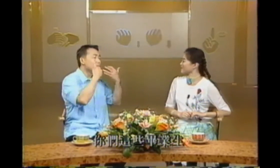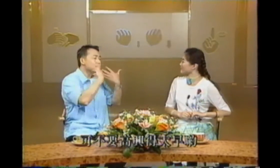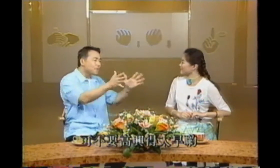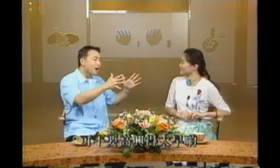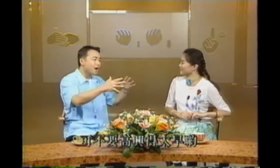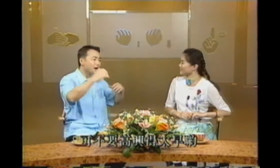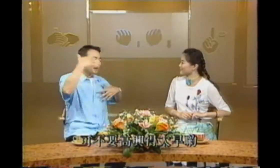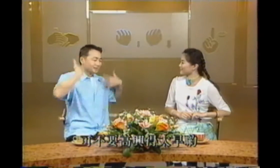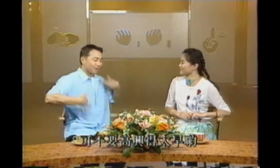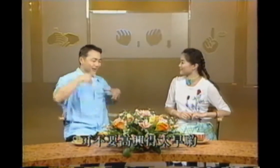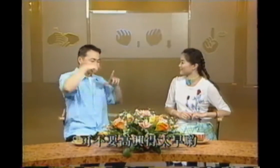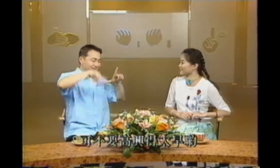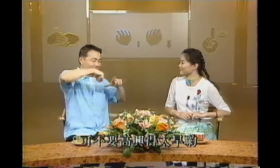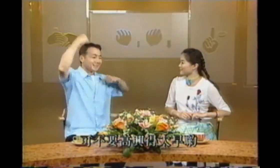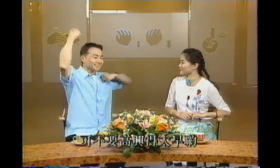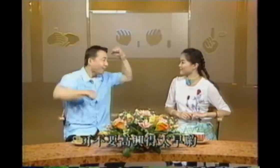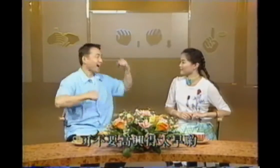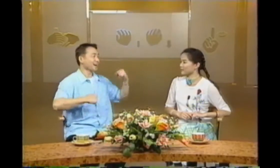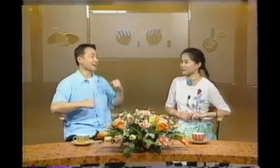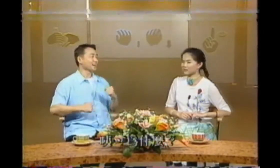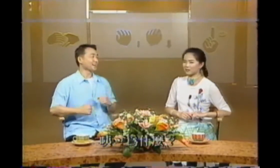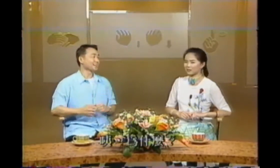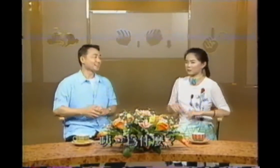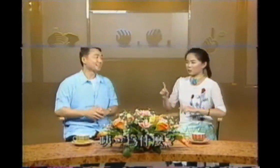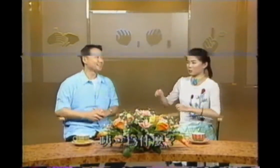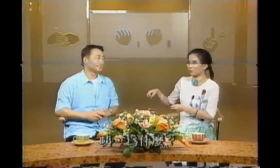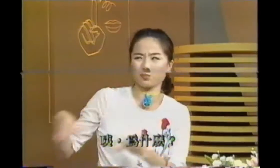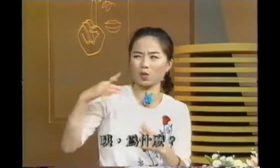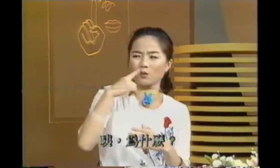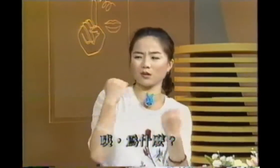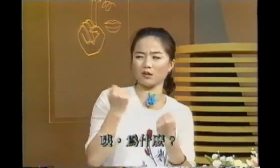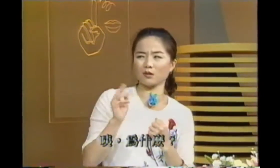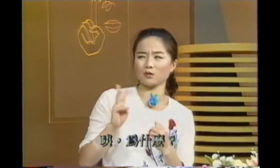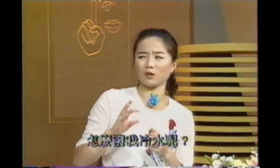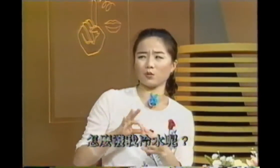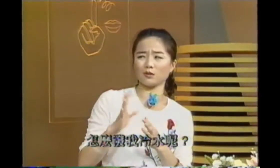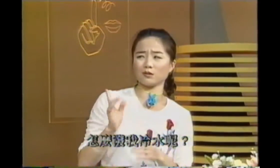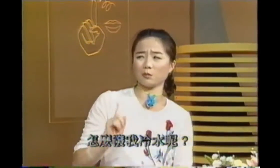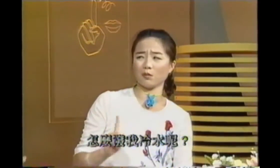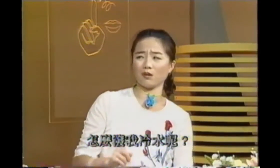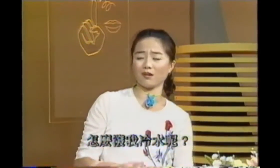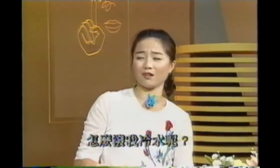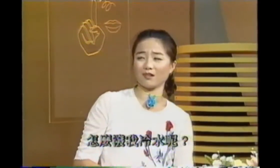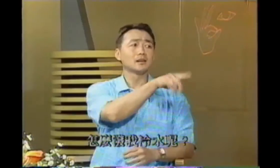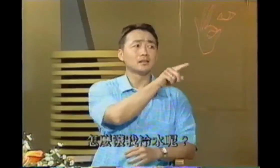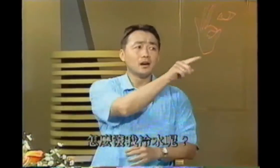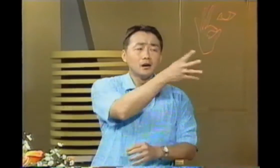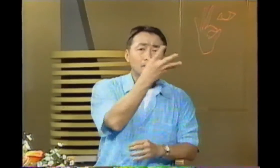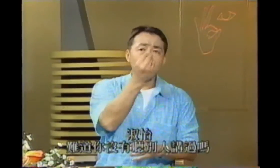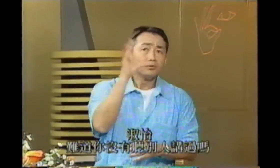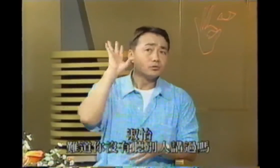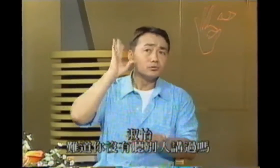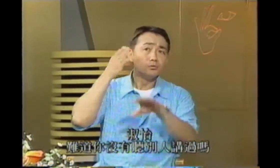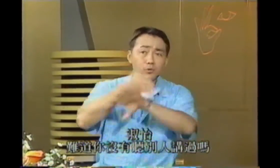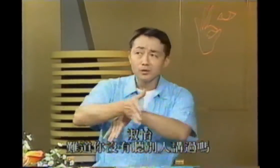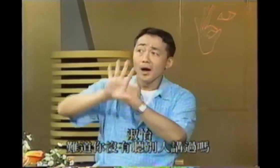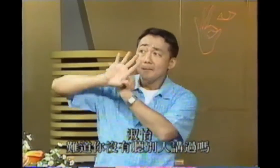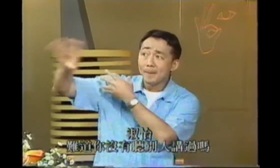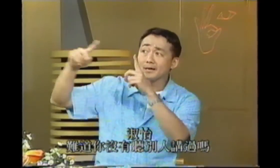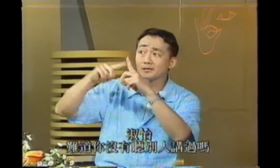要高兴得太早哦。 为什么啊？怎么泼我冷水呢？ 哎，淑仪啊，难道你没有听别人